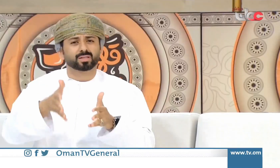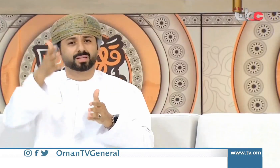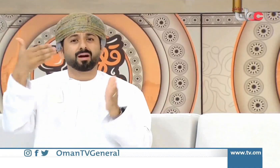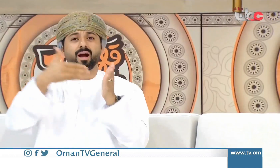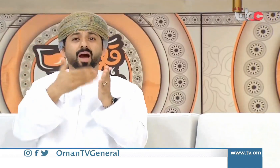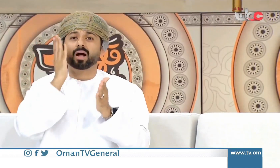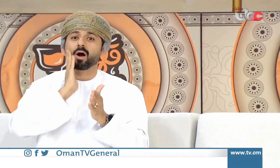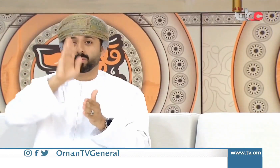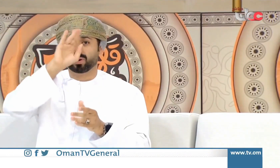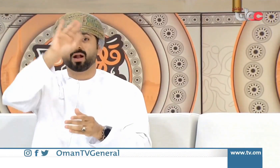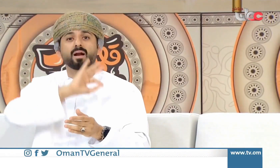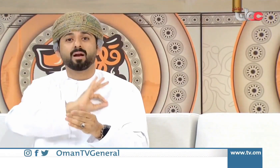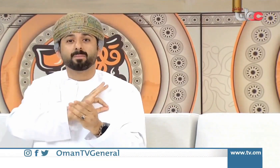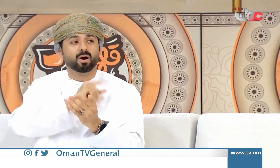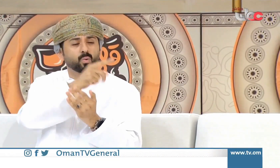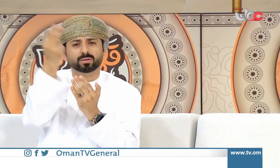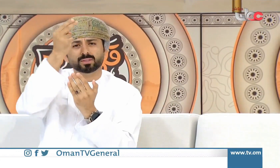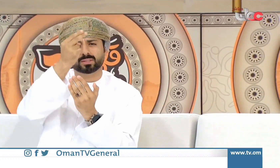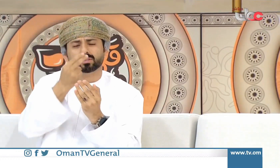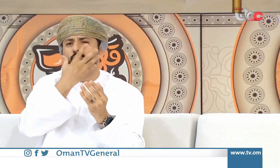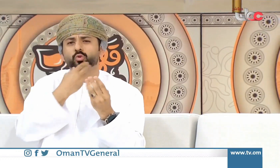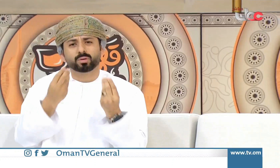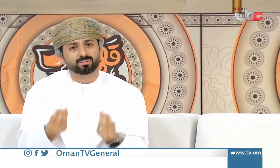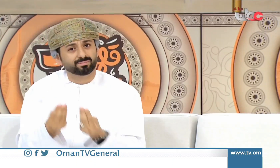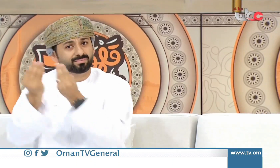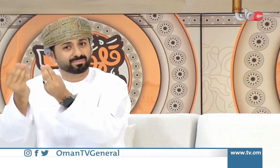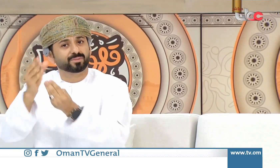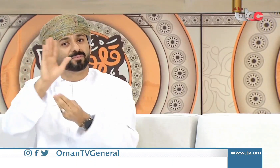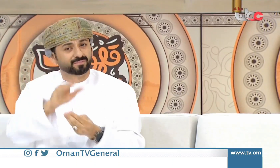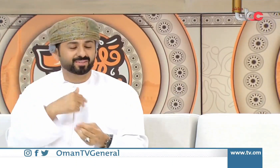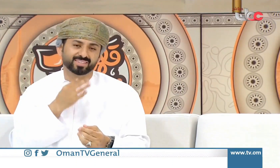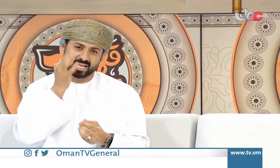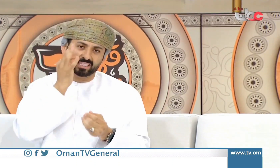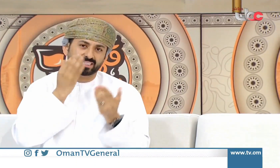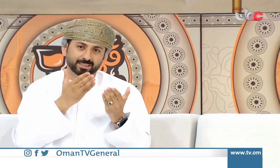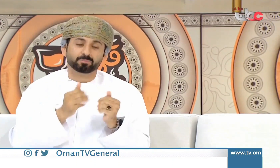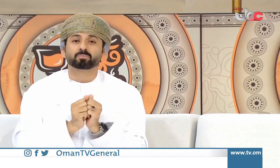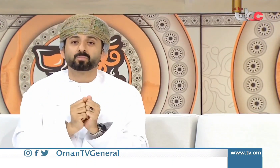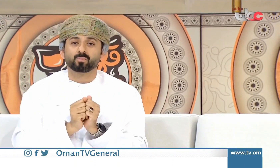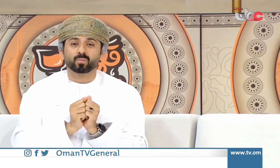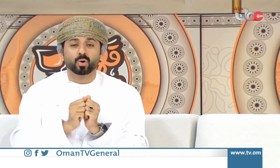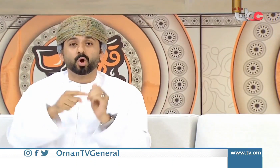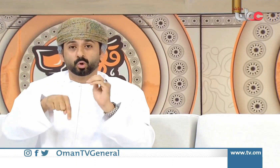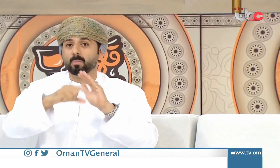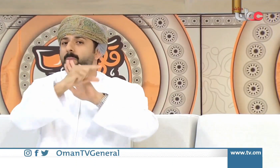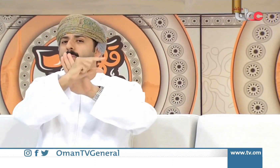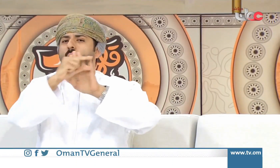من سنوات عديدة، وطبعا له رسومات كثيرة جدا،